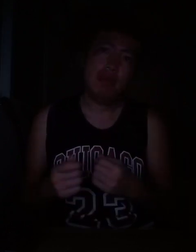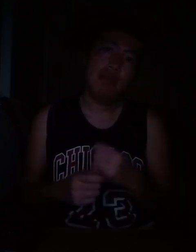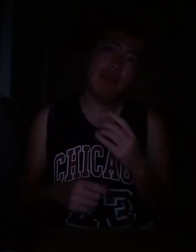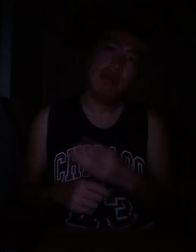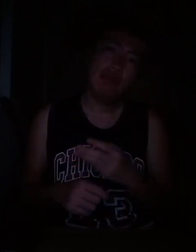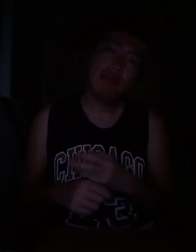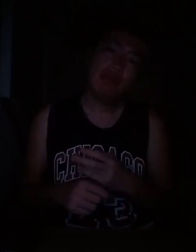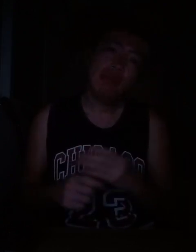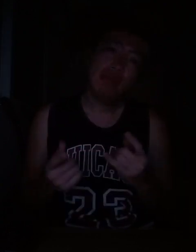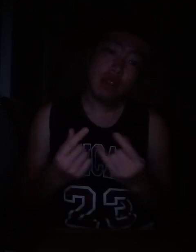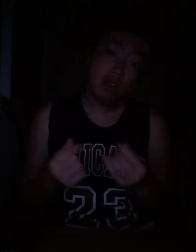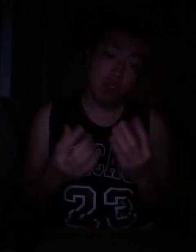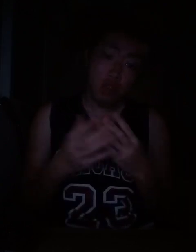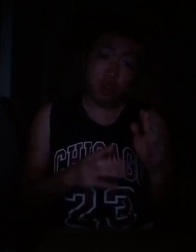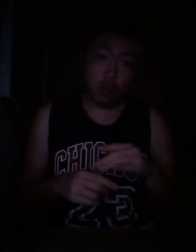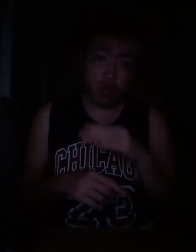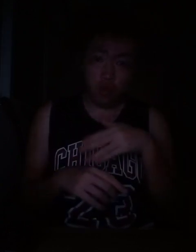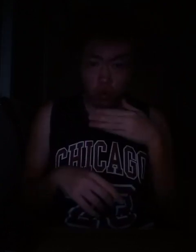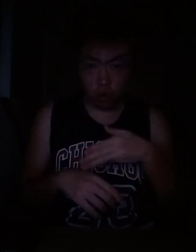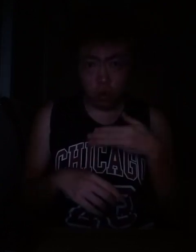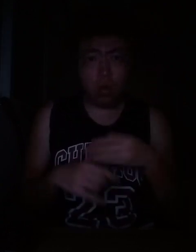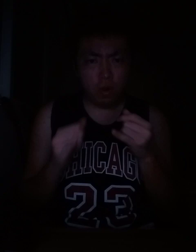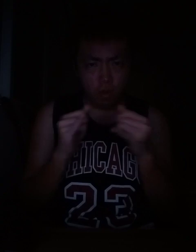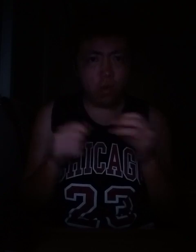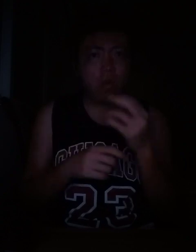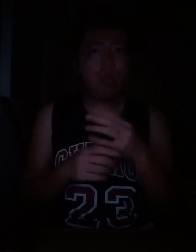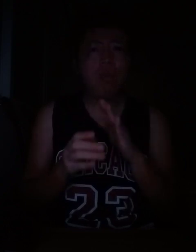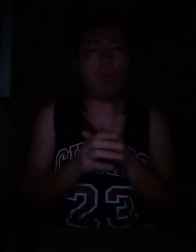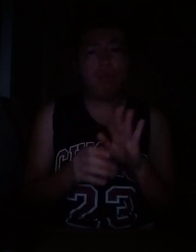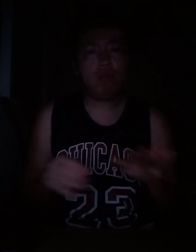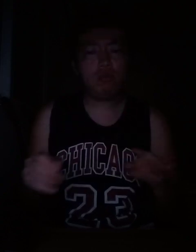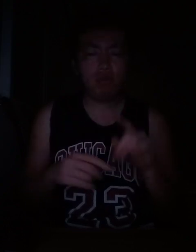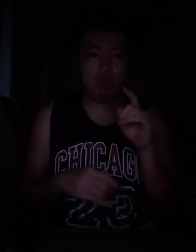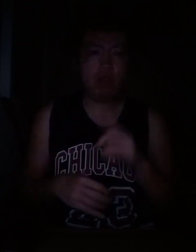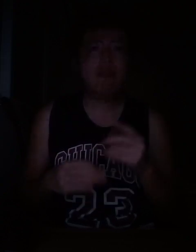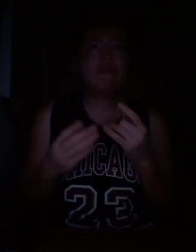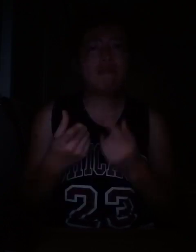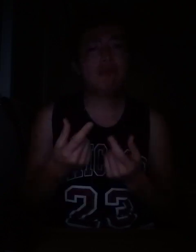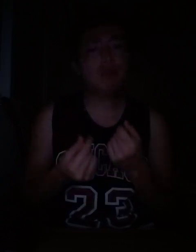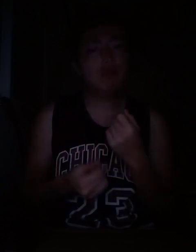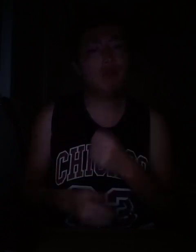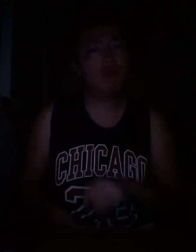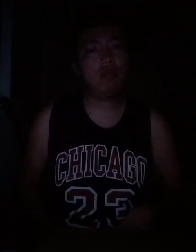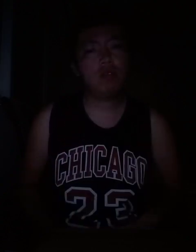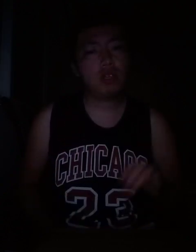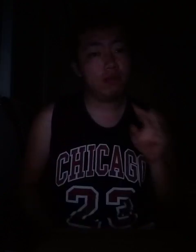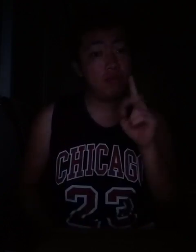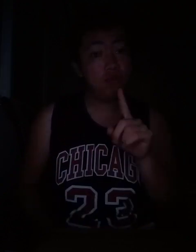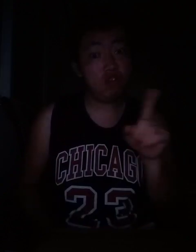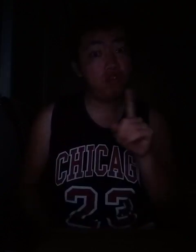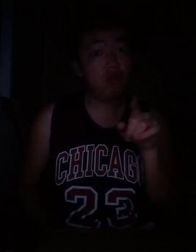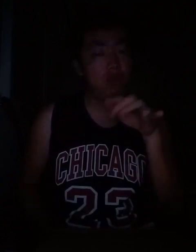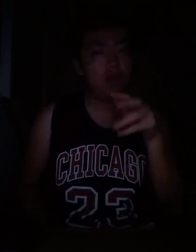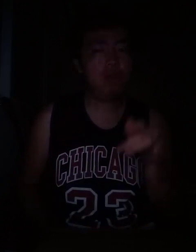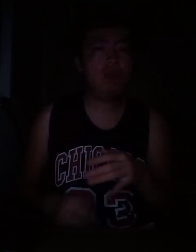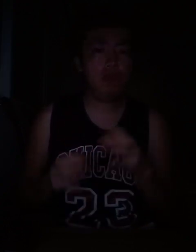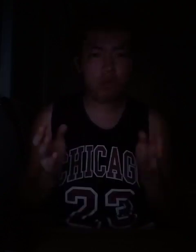테러 차원으로 가중 처벌할 수 있도록 법무부에 법령 개정을 요청했는데요. 일부에서는 표현의 자유 위축과 과잉